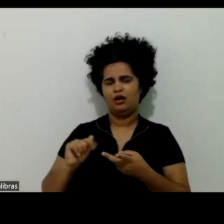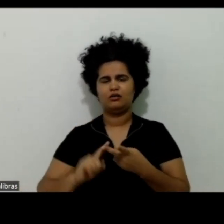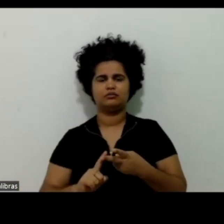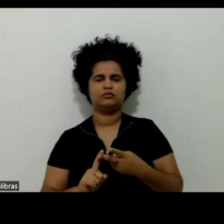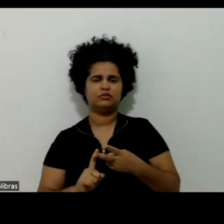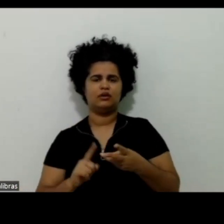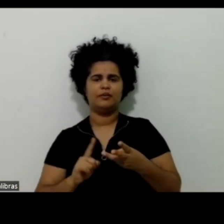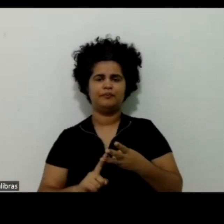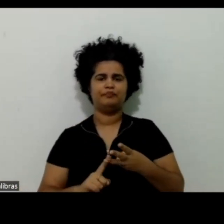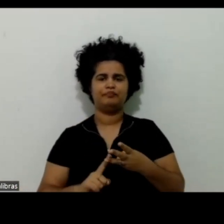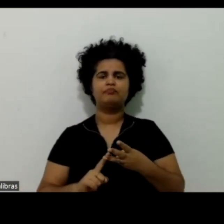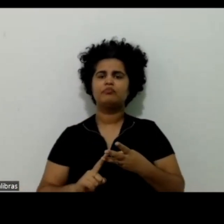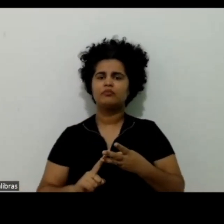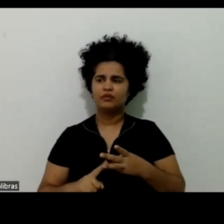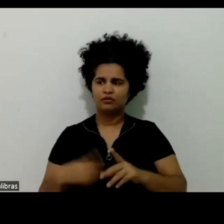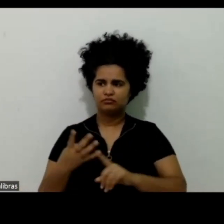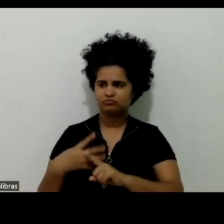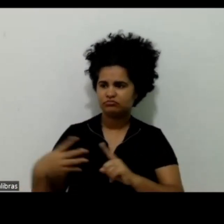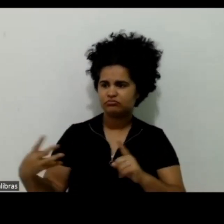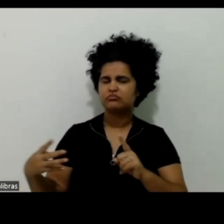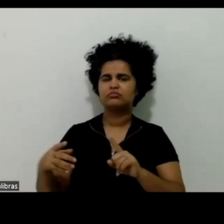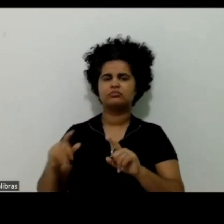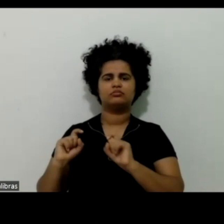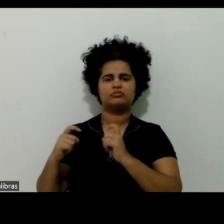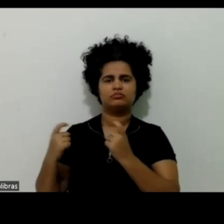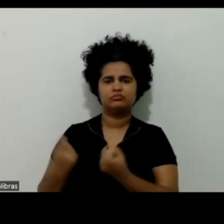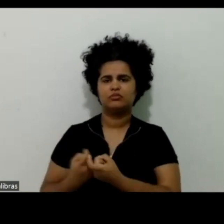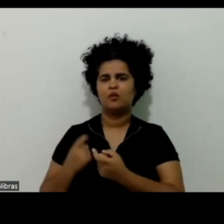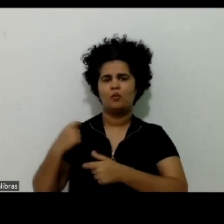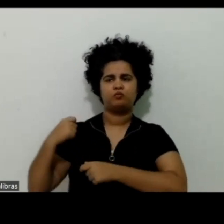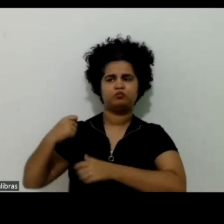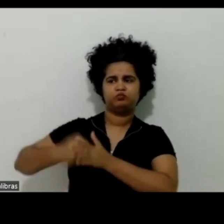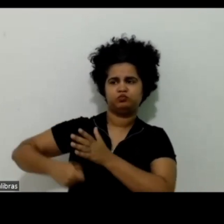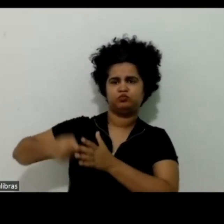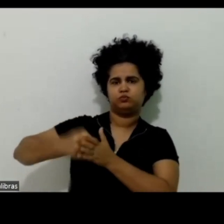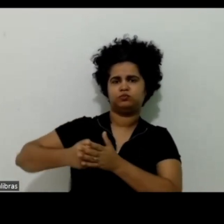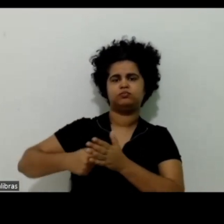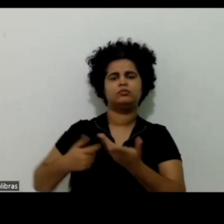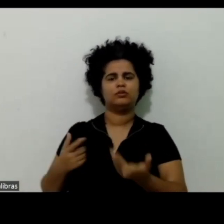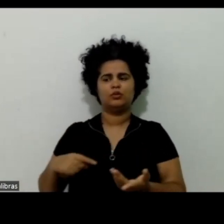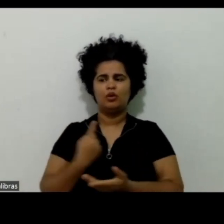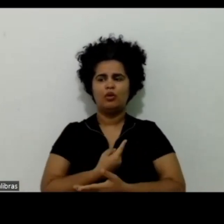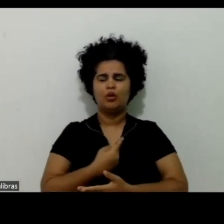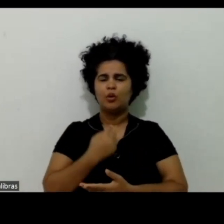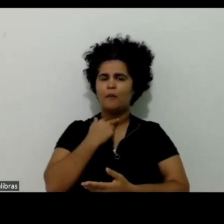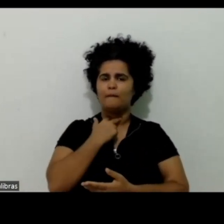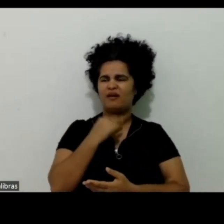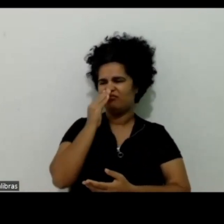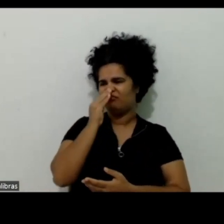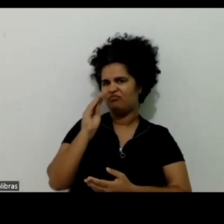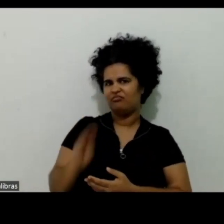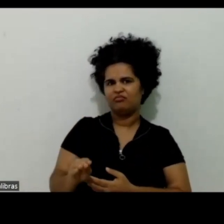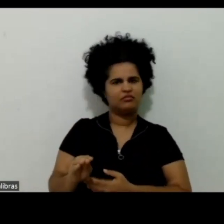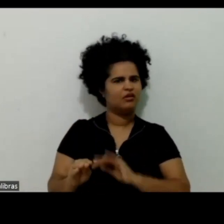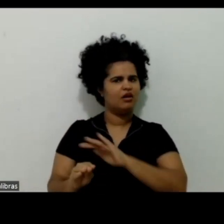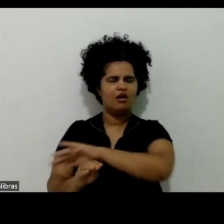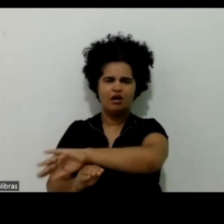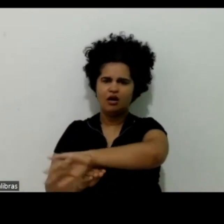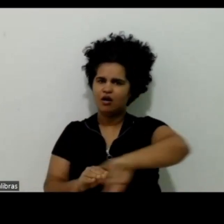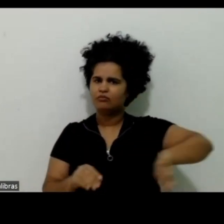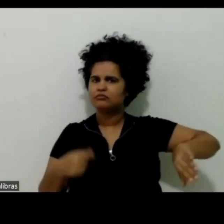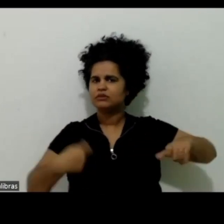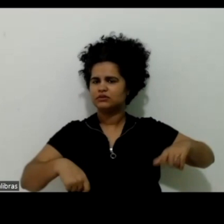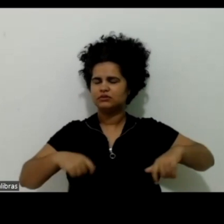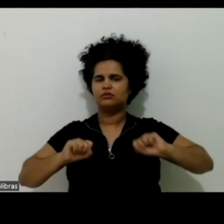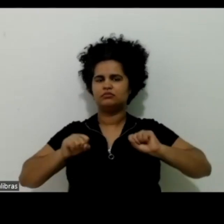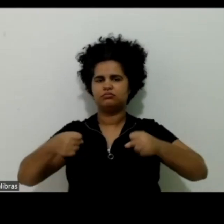geração muito bem demarcado. E a gente não pode perder isso de vista, até porque a gente não fazer nada, a gente vai estar sendo conivente